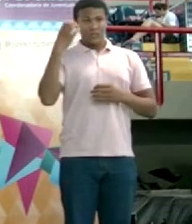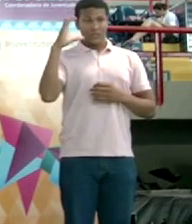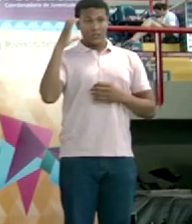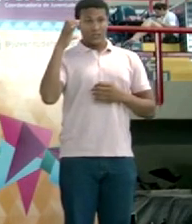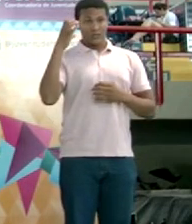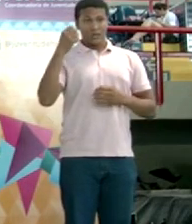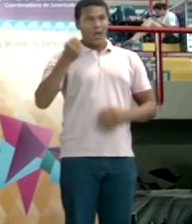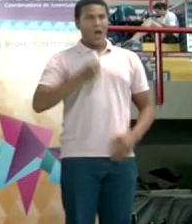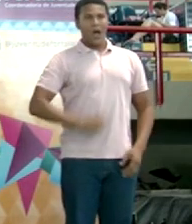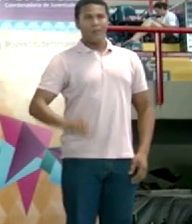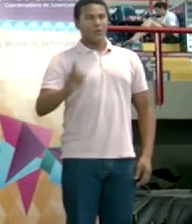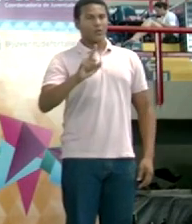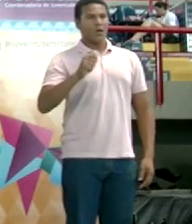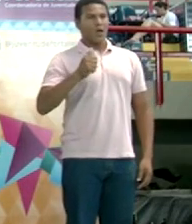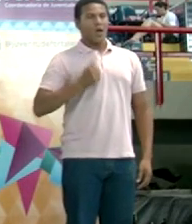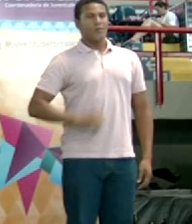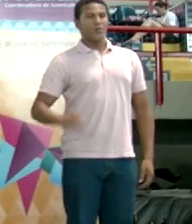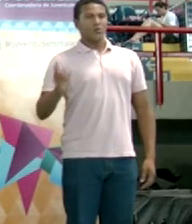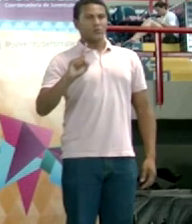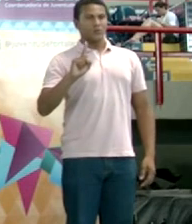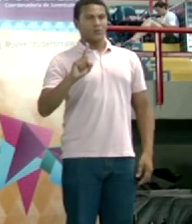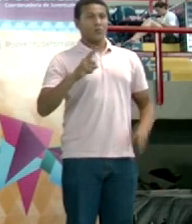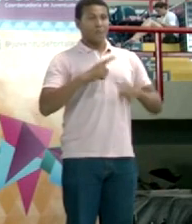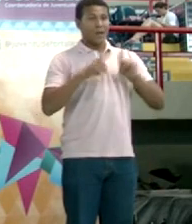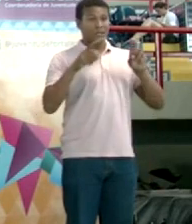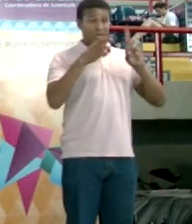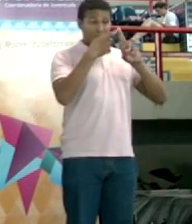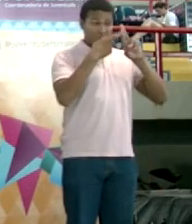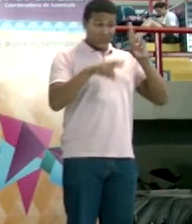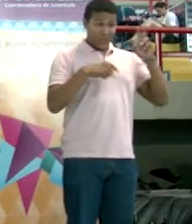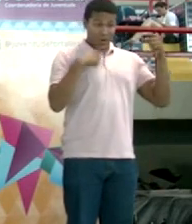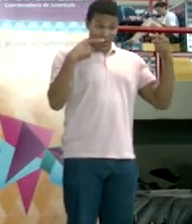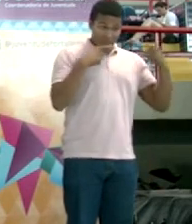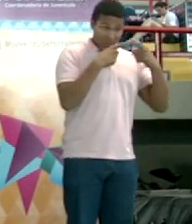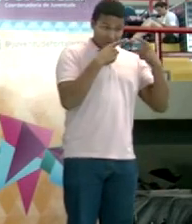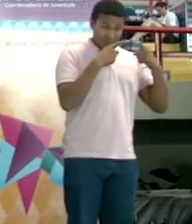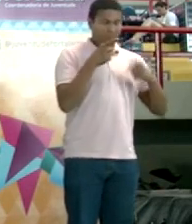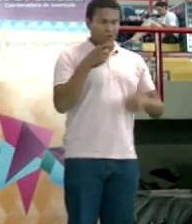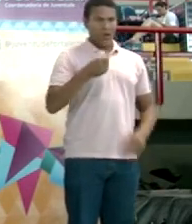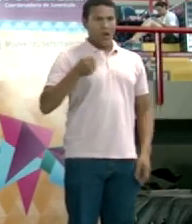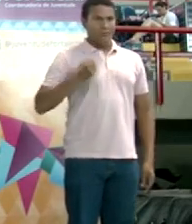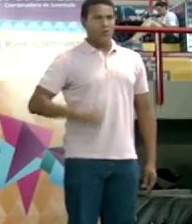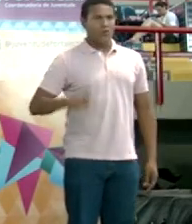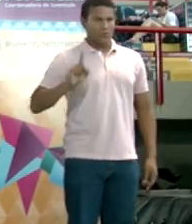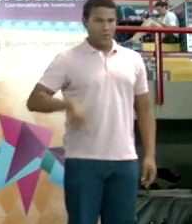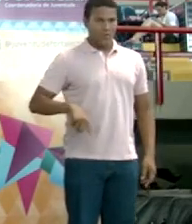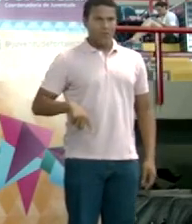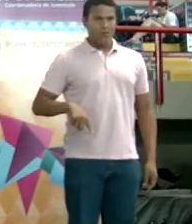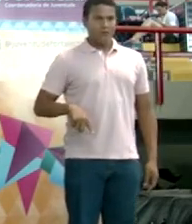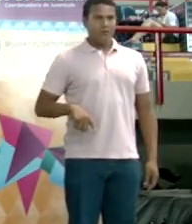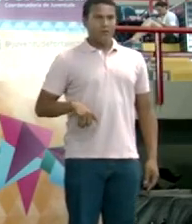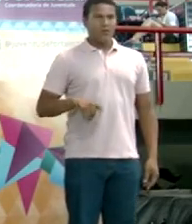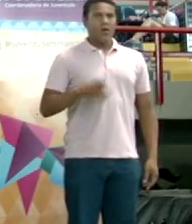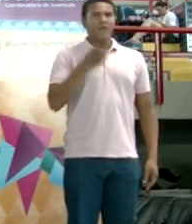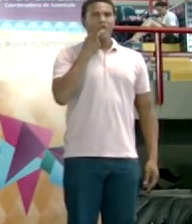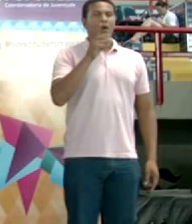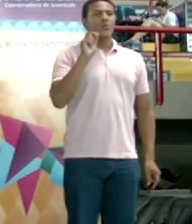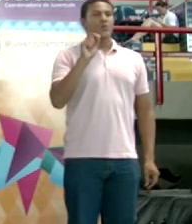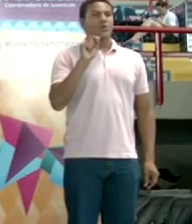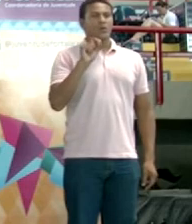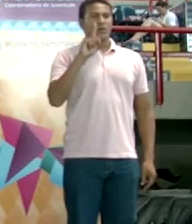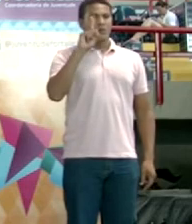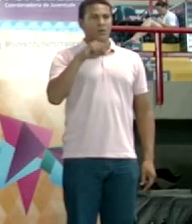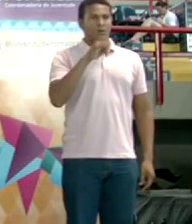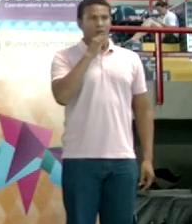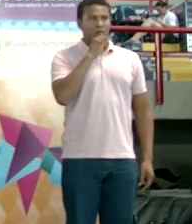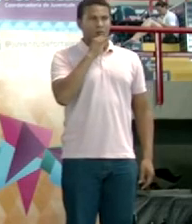da religião, né, e da religiosidade é considerado aborto. Quem estou falando? Estou falando do